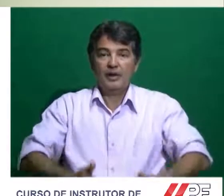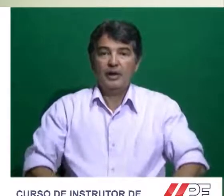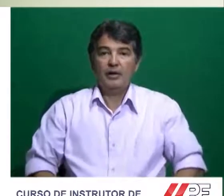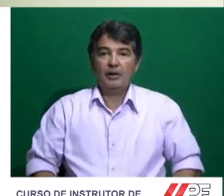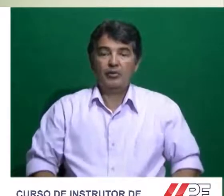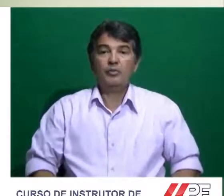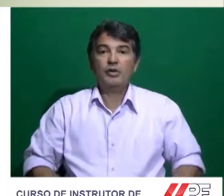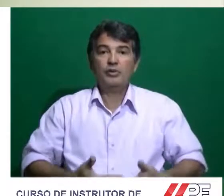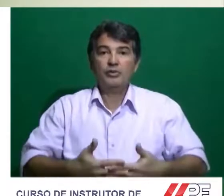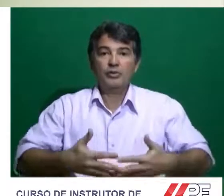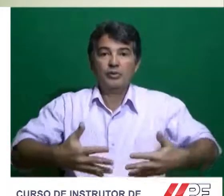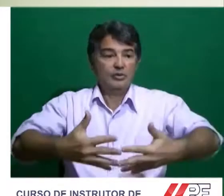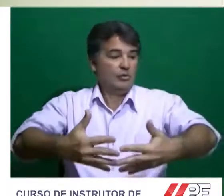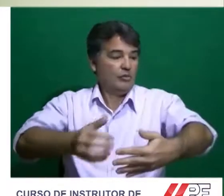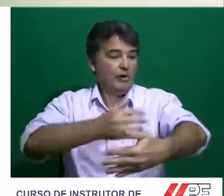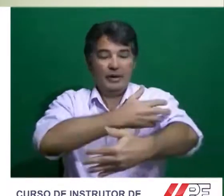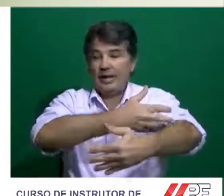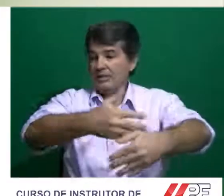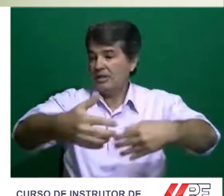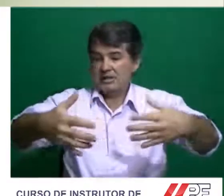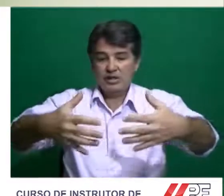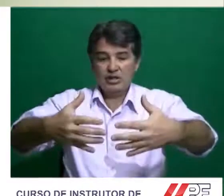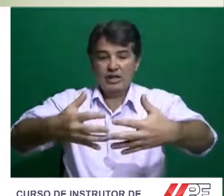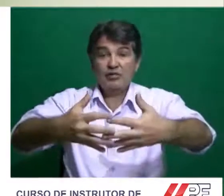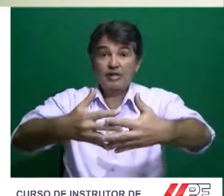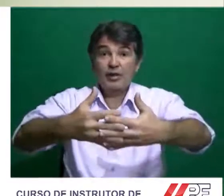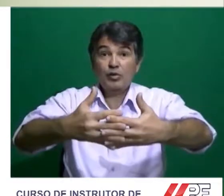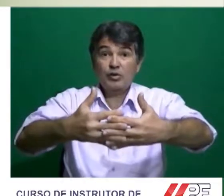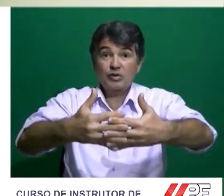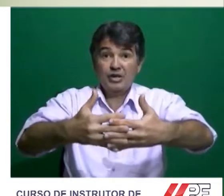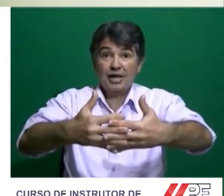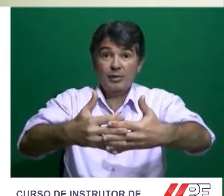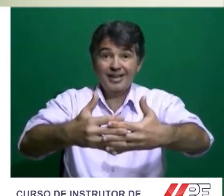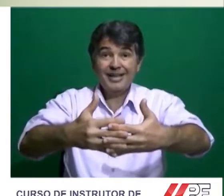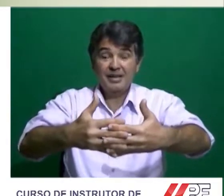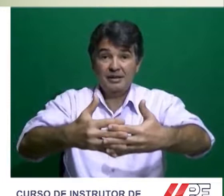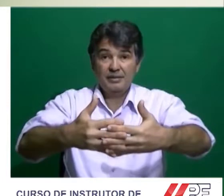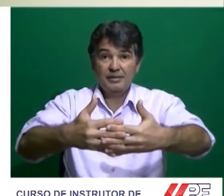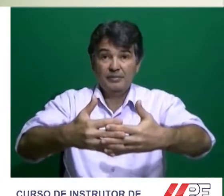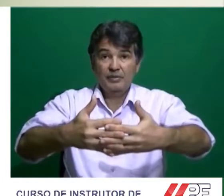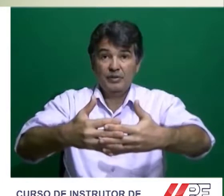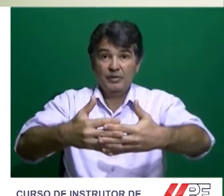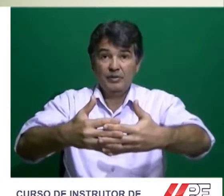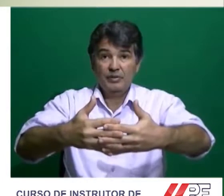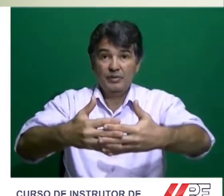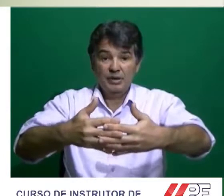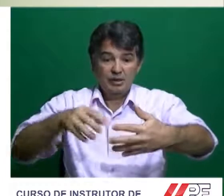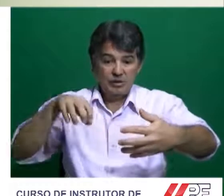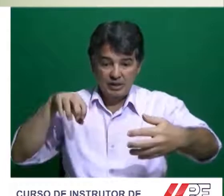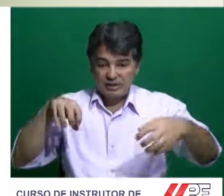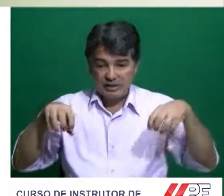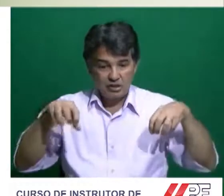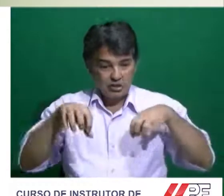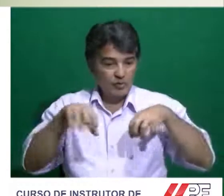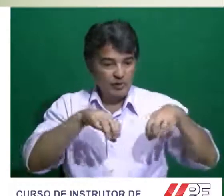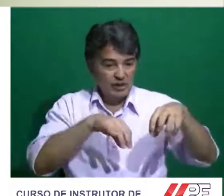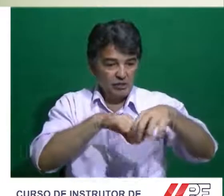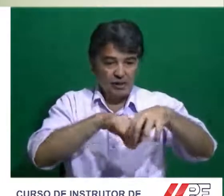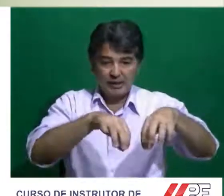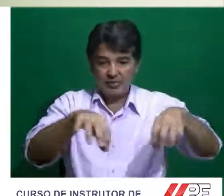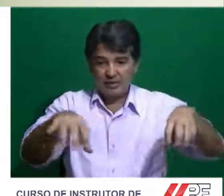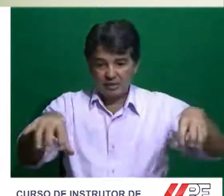ao umbigo. Um abraço nesse sentido. Aqui você tem que construir o seu cenário aqui. Então você tem que sair